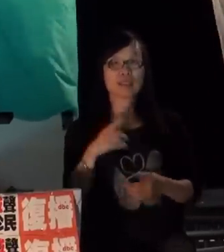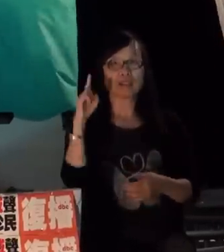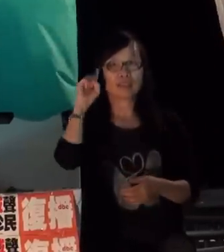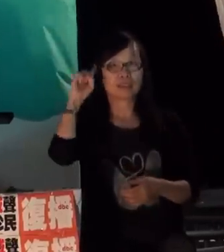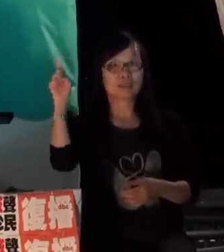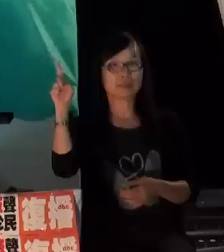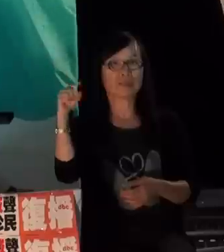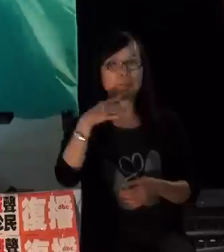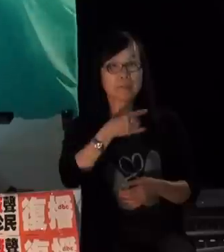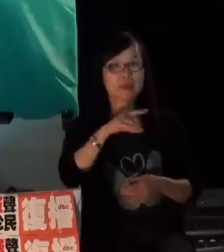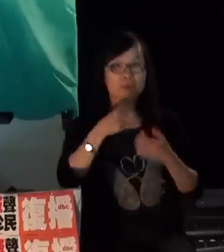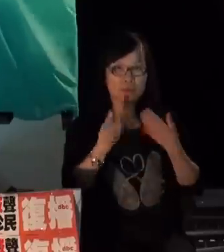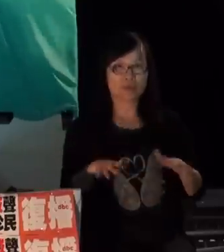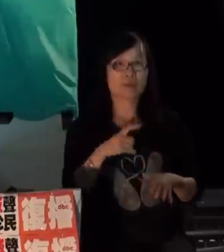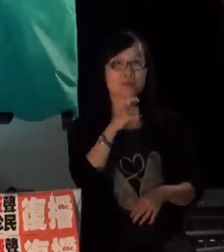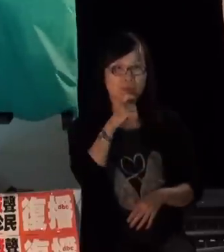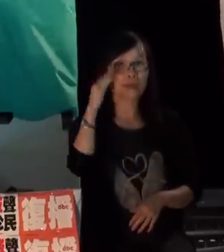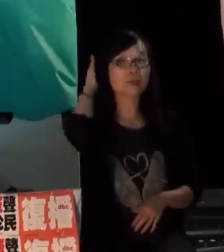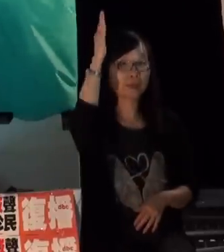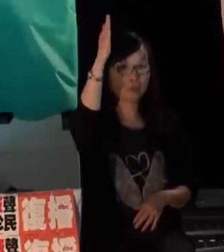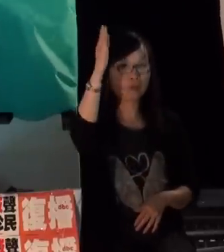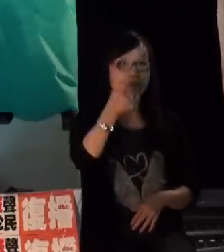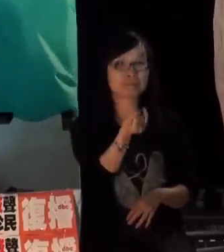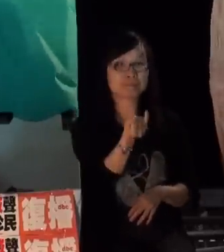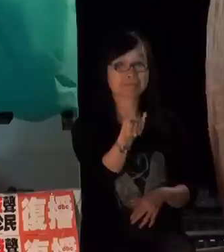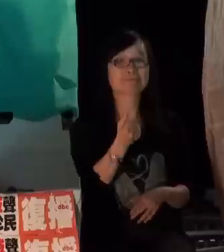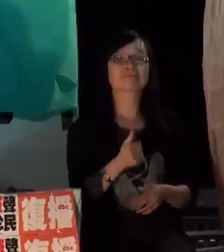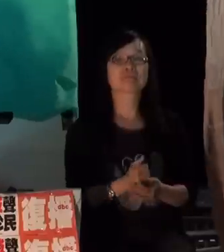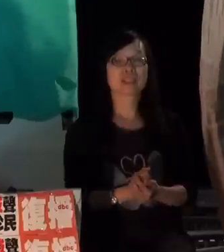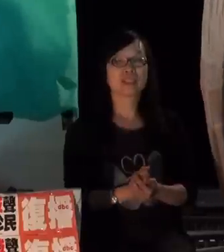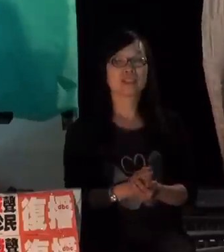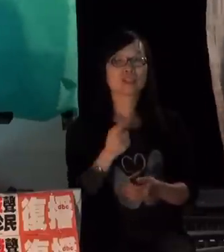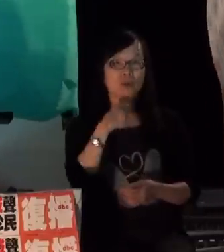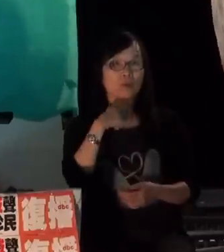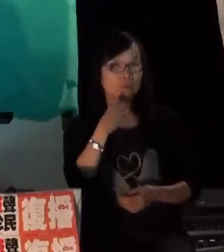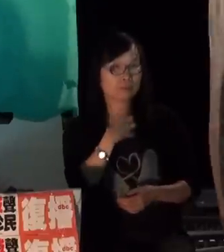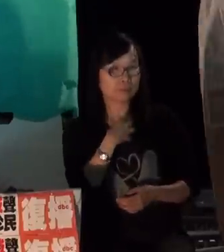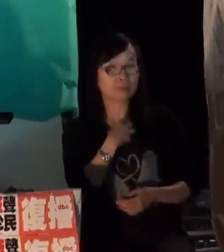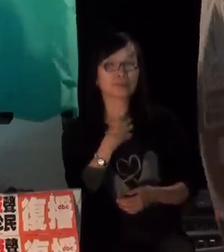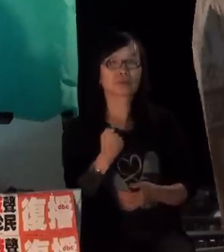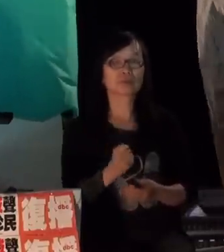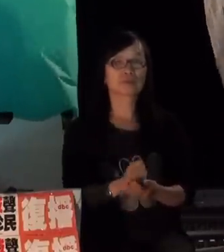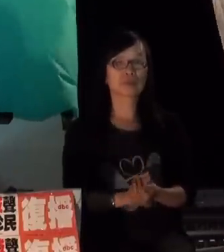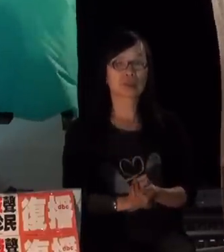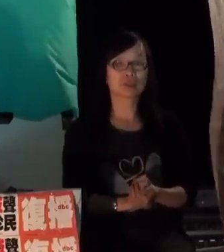一日我哋未完就有希望係咪？ 係。 我認為